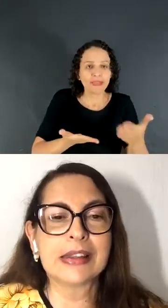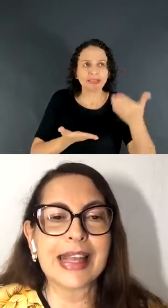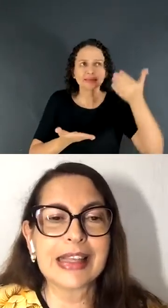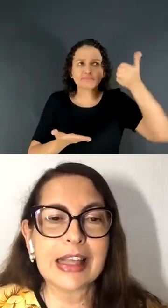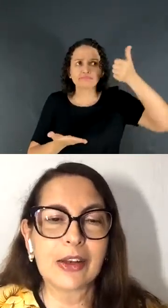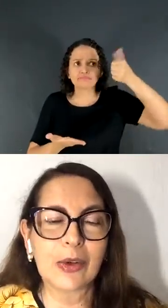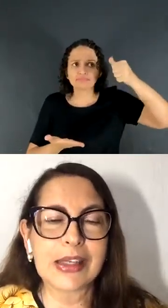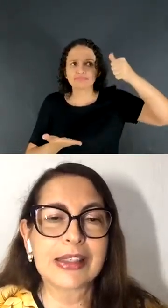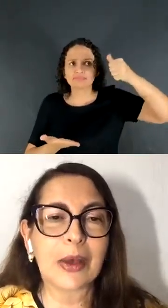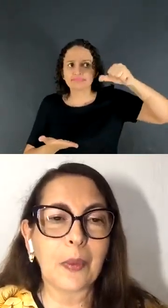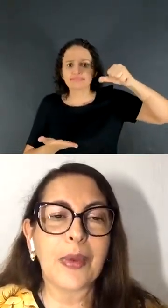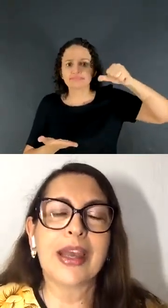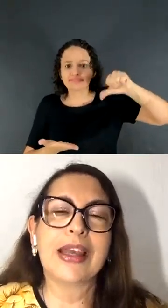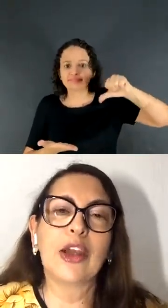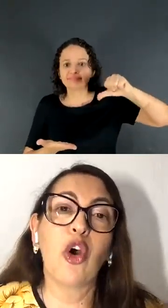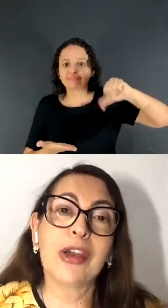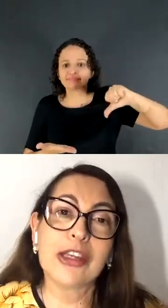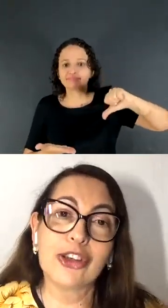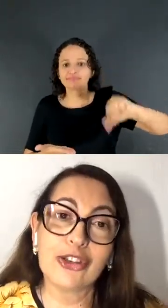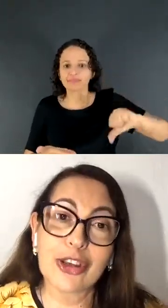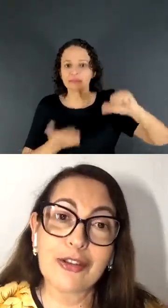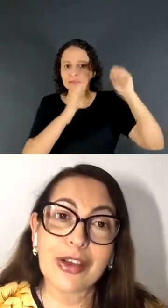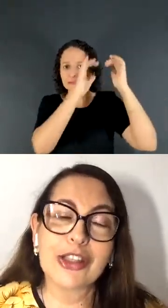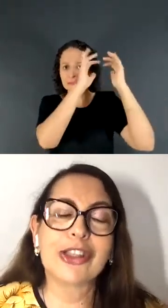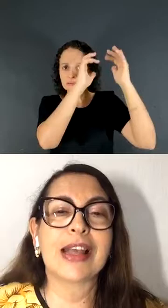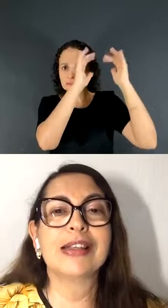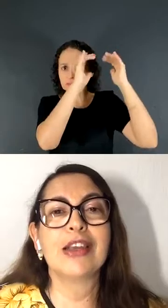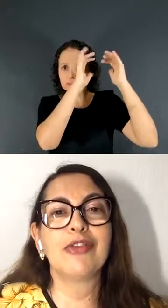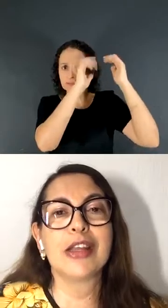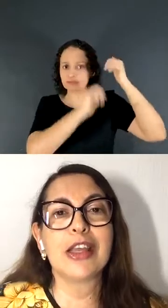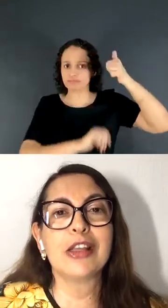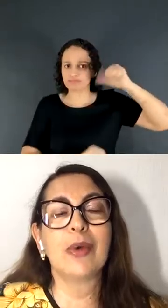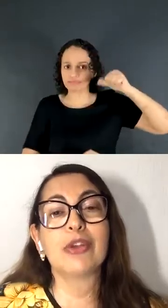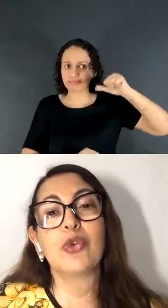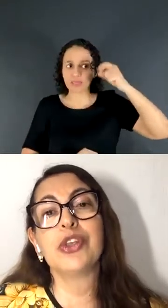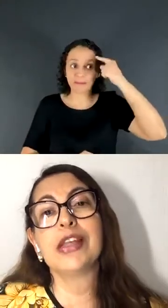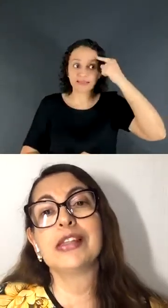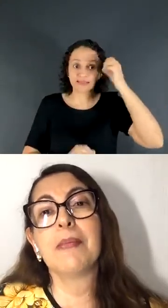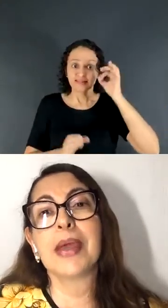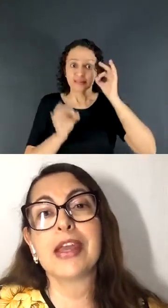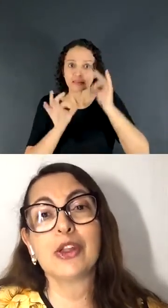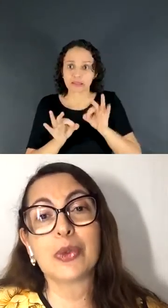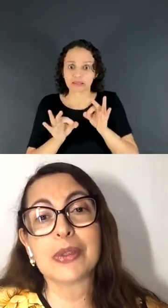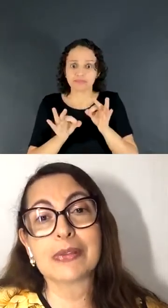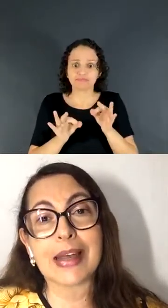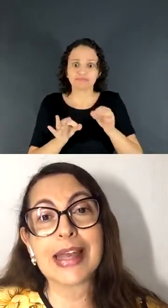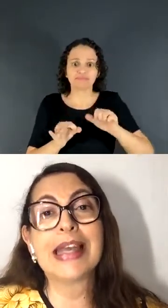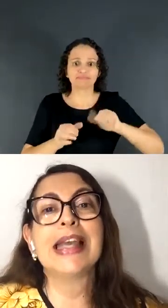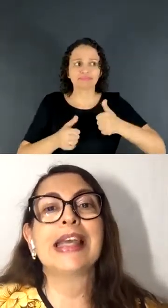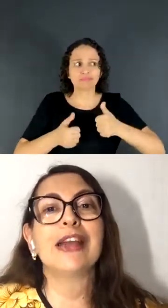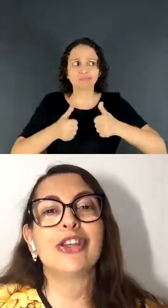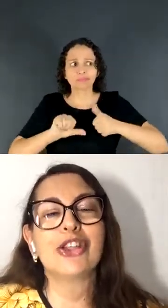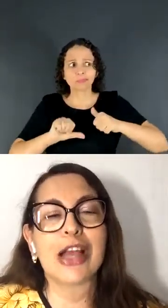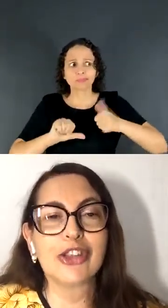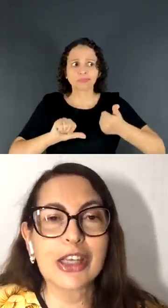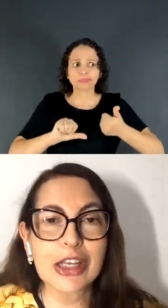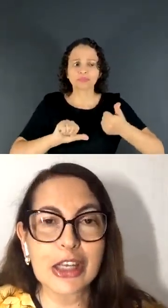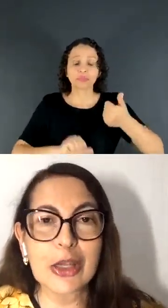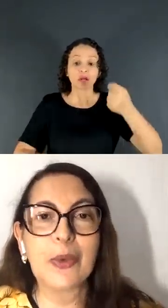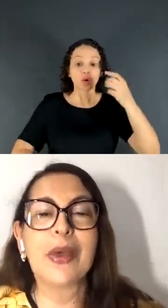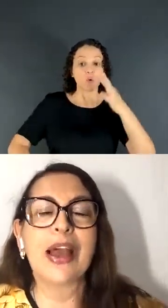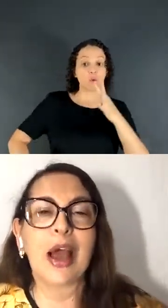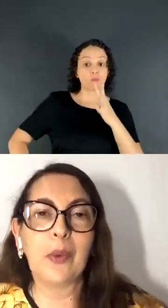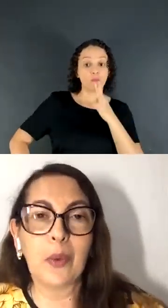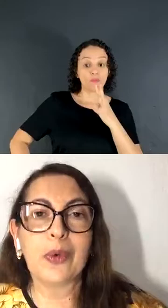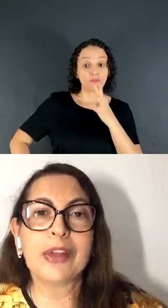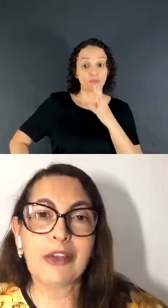dessa deterioração cognitiva, a gente está se referindo aos conhecimentos, né, que a gente